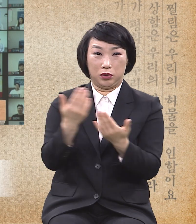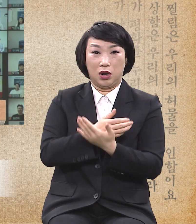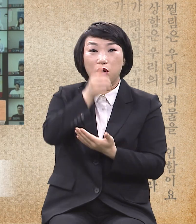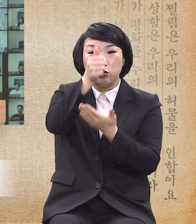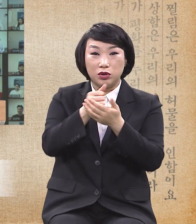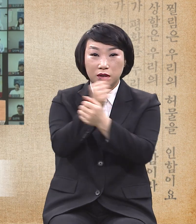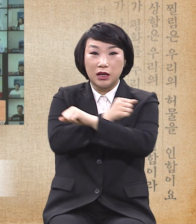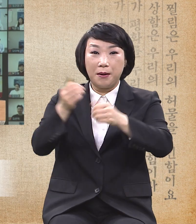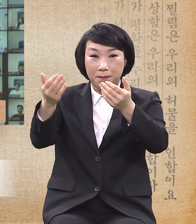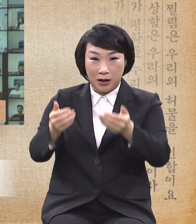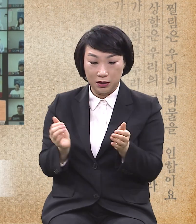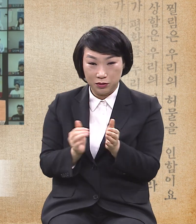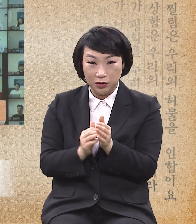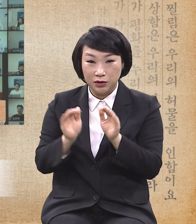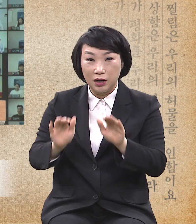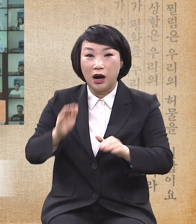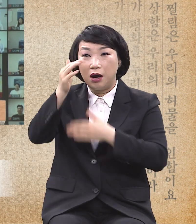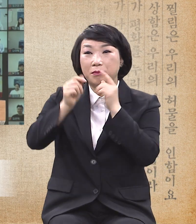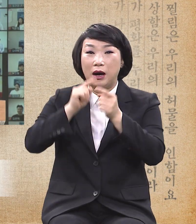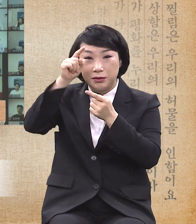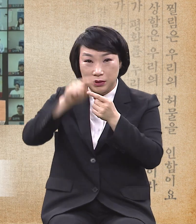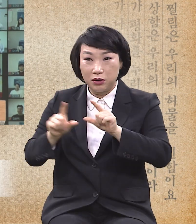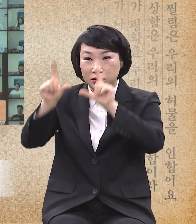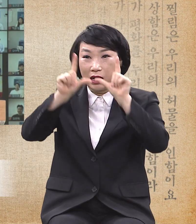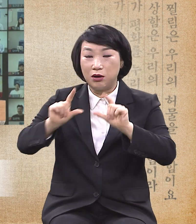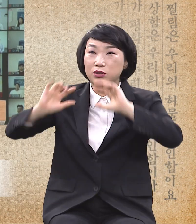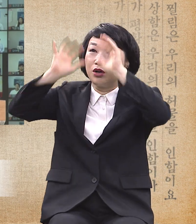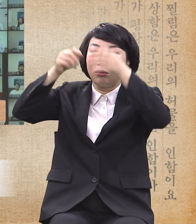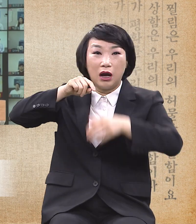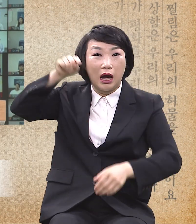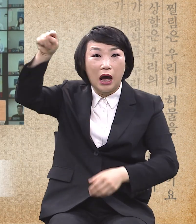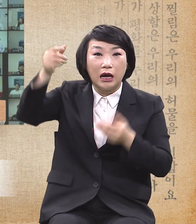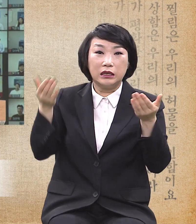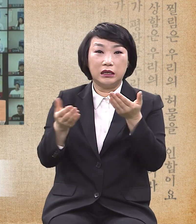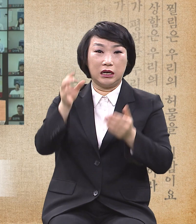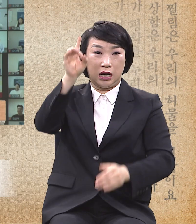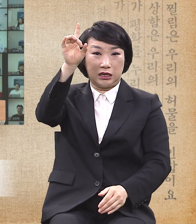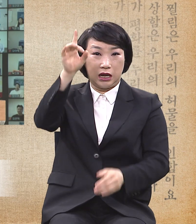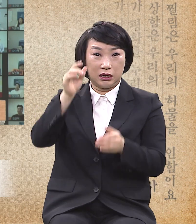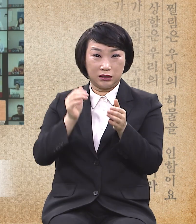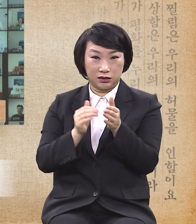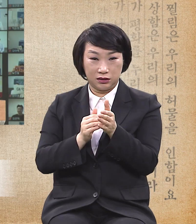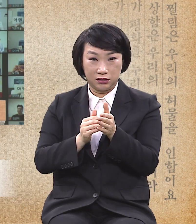받고 그 말씀대로 살다가 천국 가는 길밖에 없다 이 말입니다.